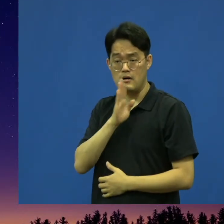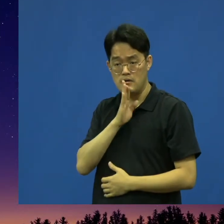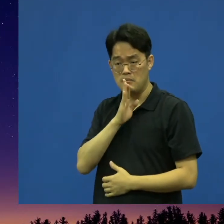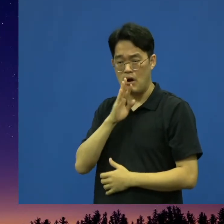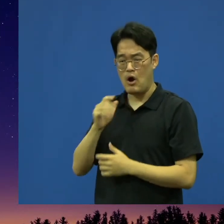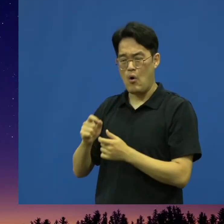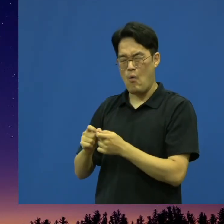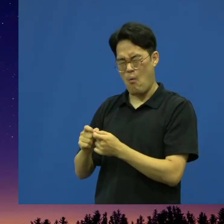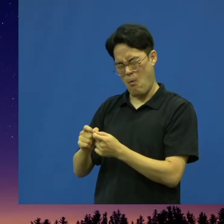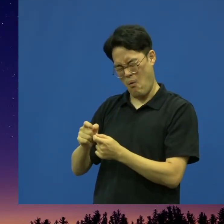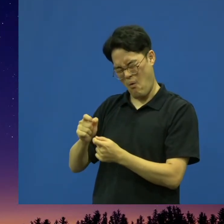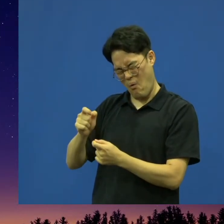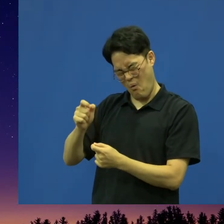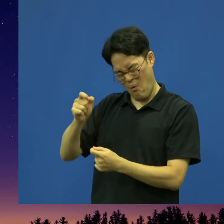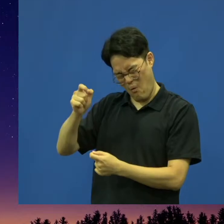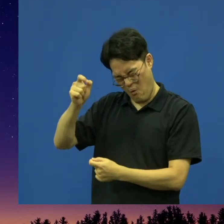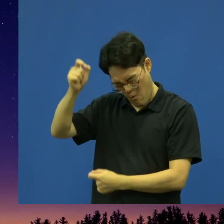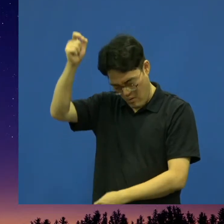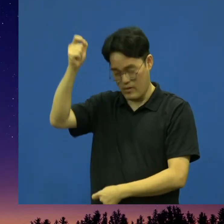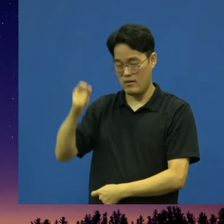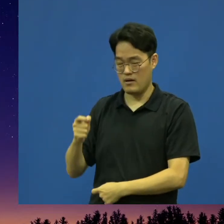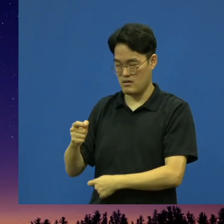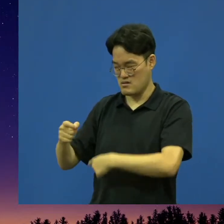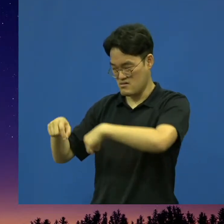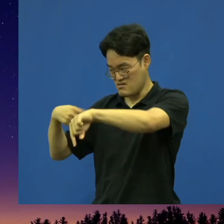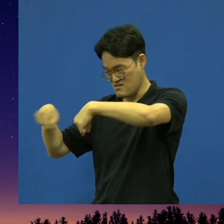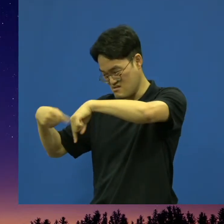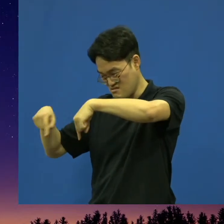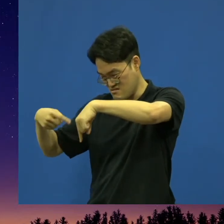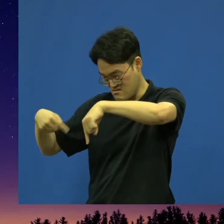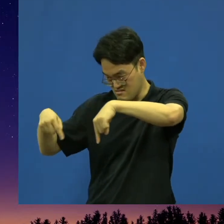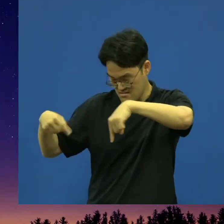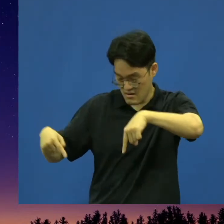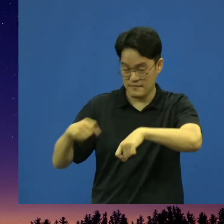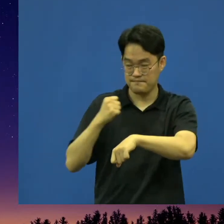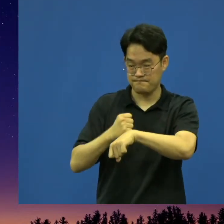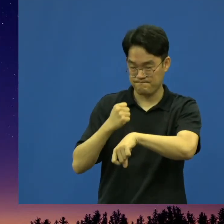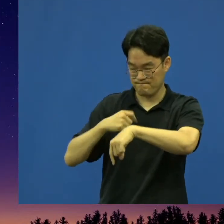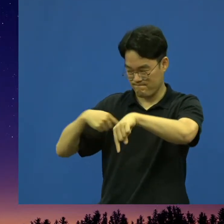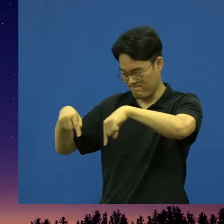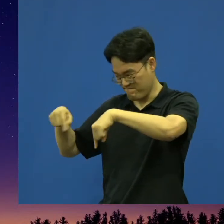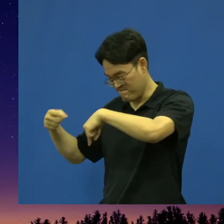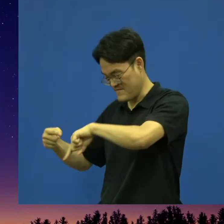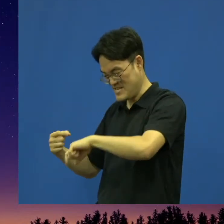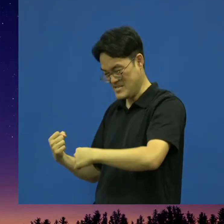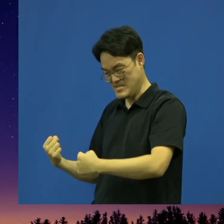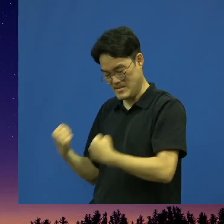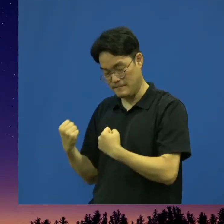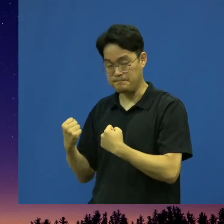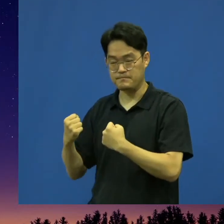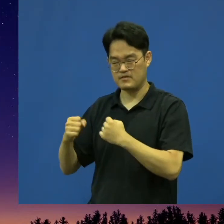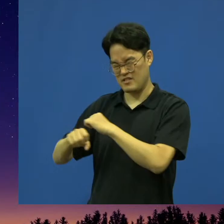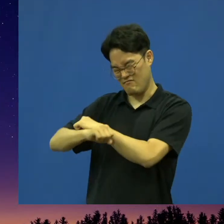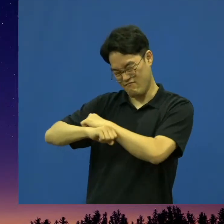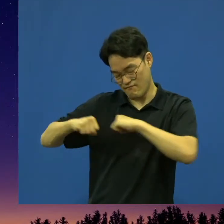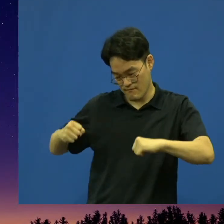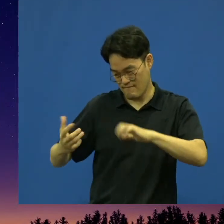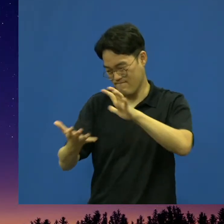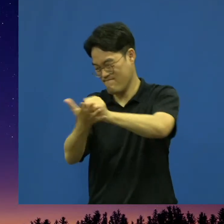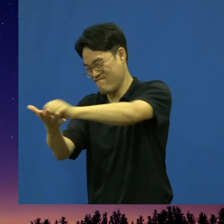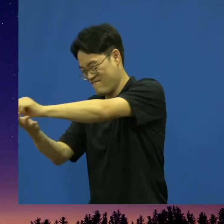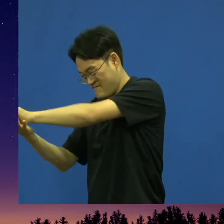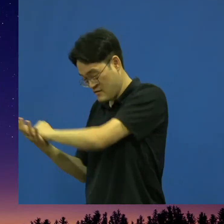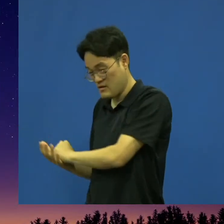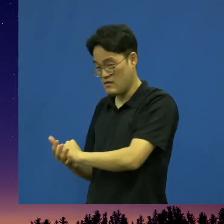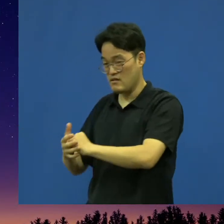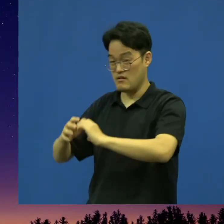기간 동안 패권을 가지고 건동 지방을 다스리게 되는데, 많은 왕들이 일어났다가